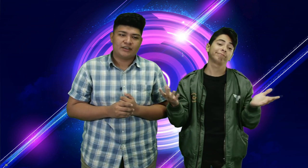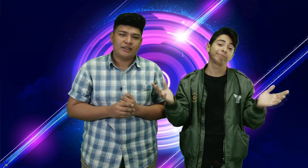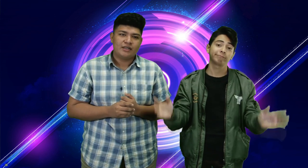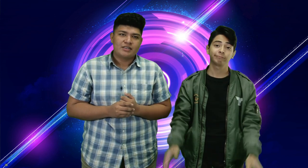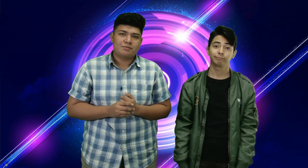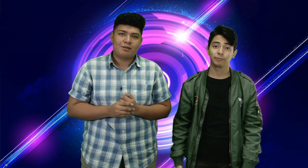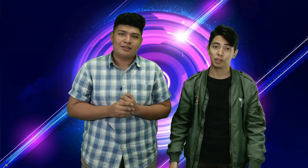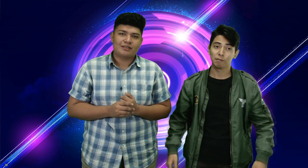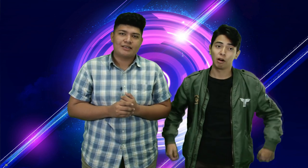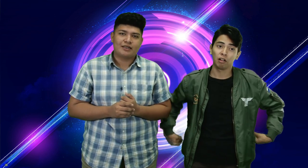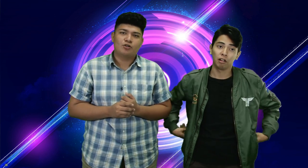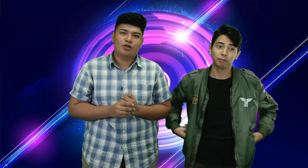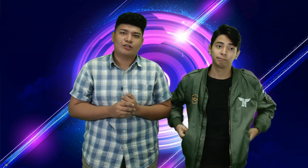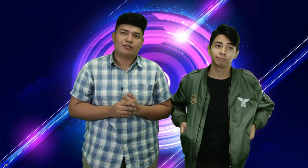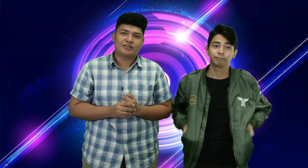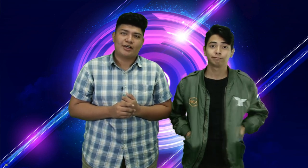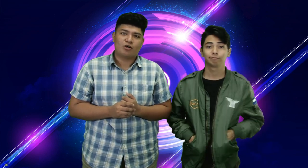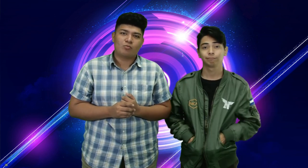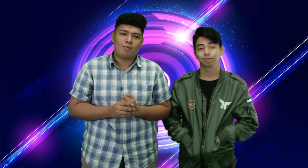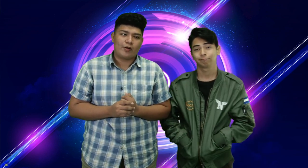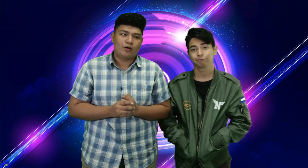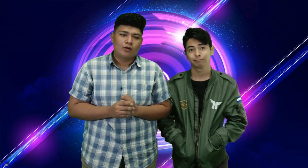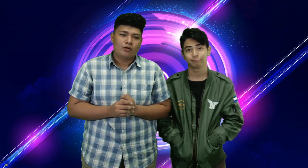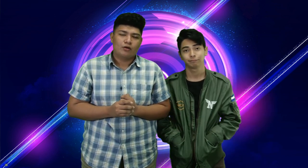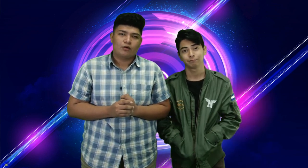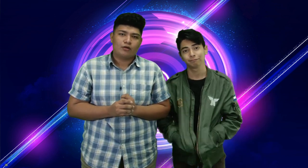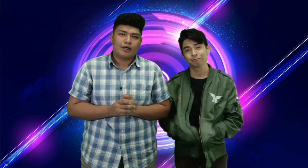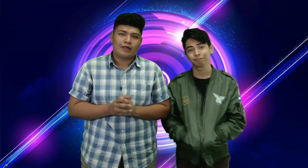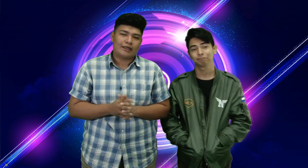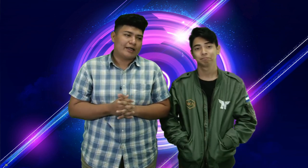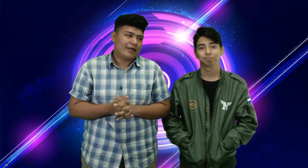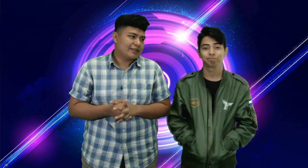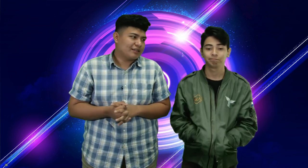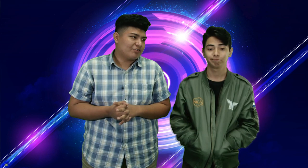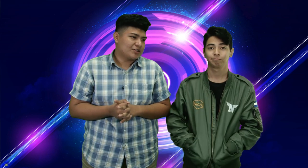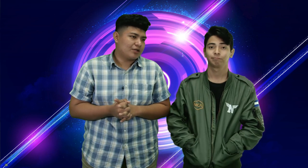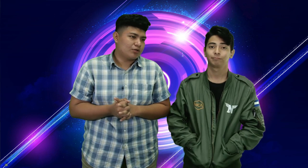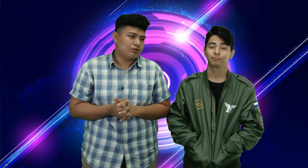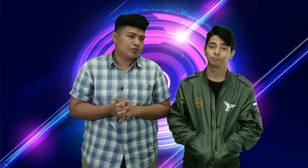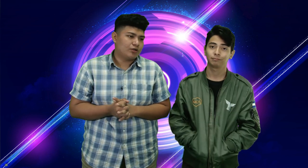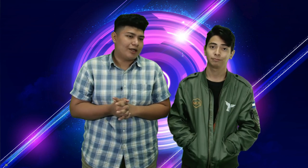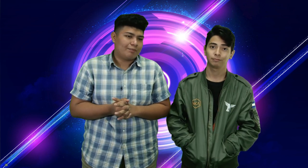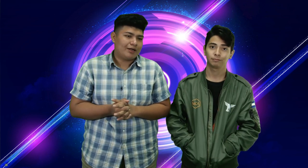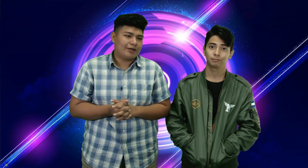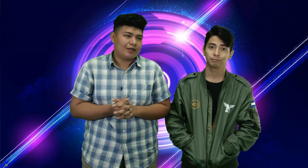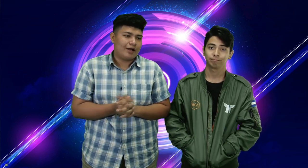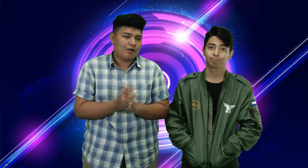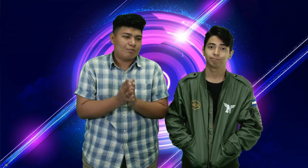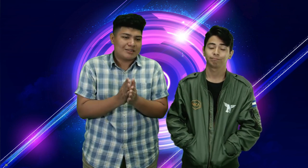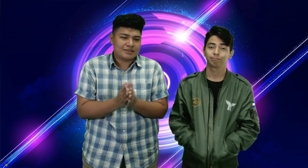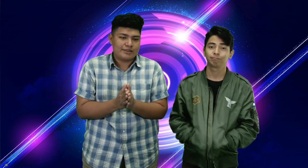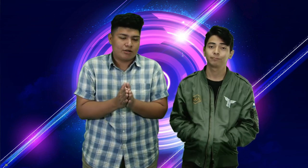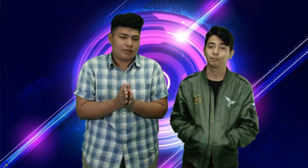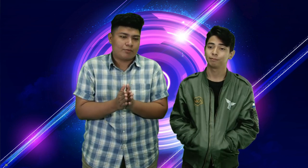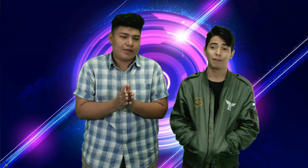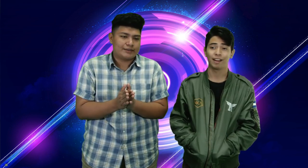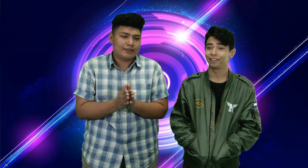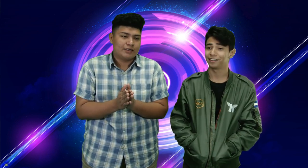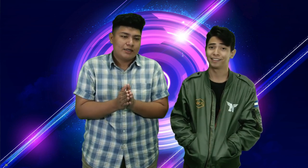simplemente te dice no yo te considero como mi loco la verdad es que intentas funcionando de un solo la palabra clave lo más sencillo que te puedes decir y